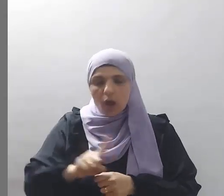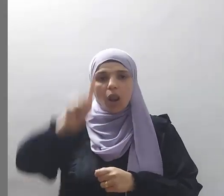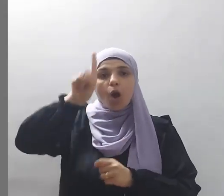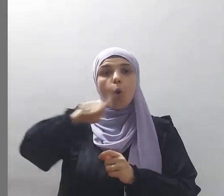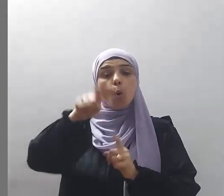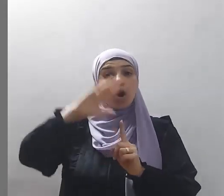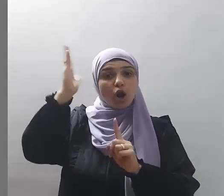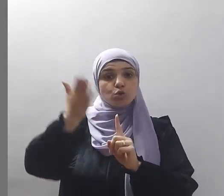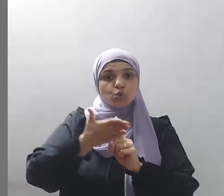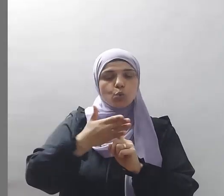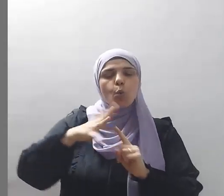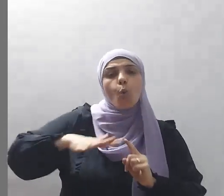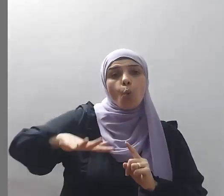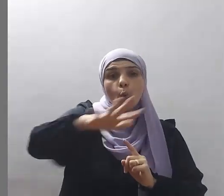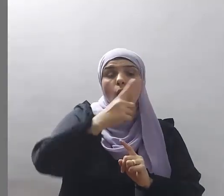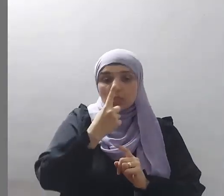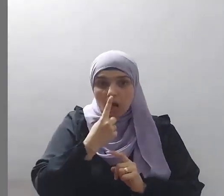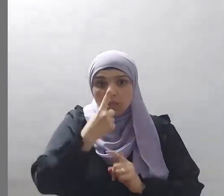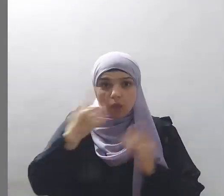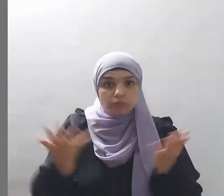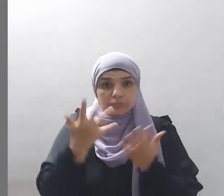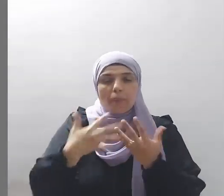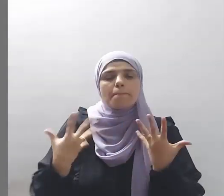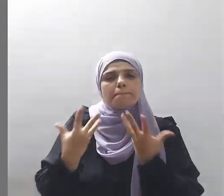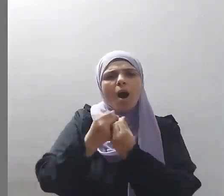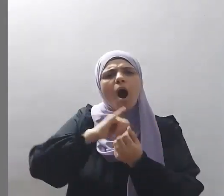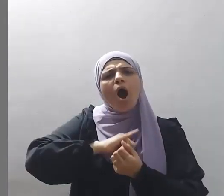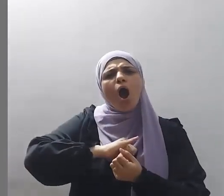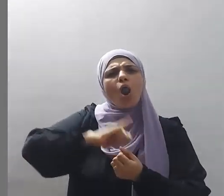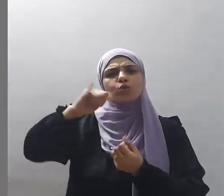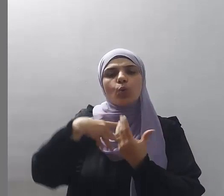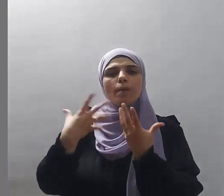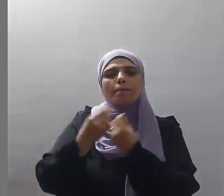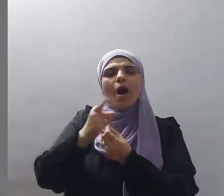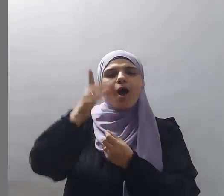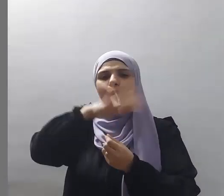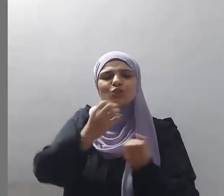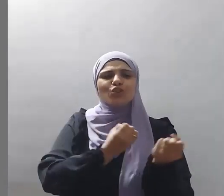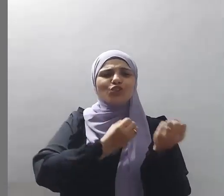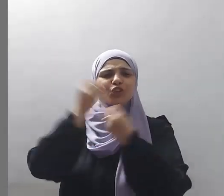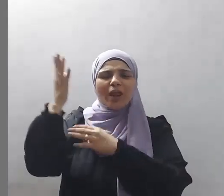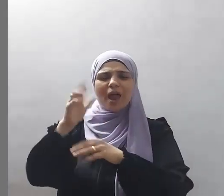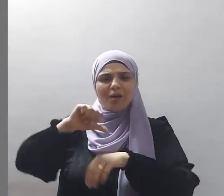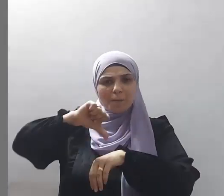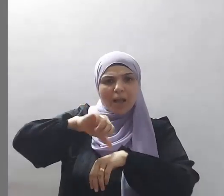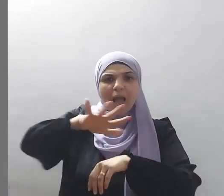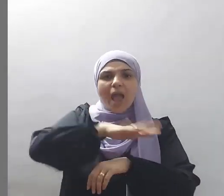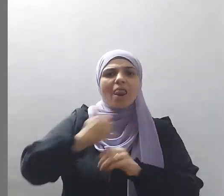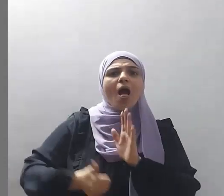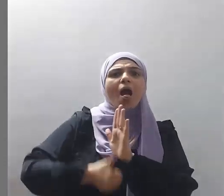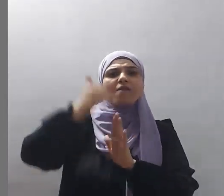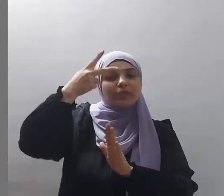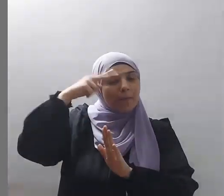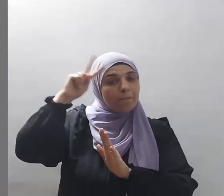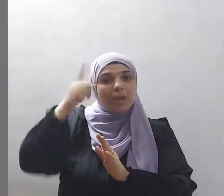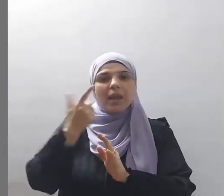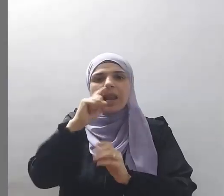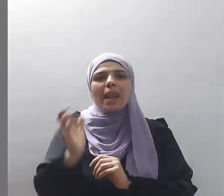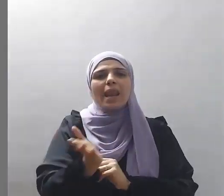والرسول فأولئك مع الذين أنعم الله عليهم من النبيين